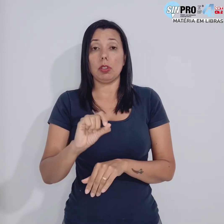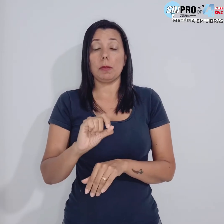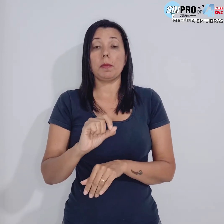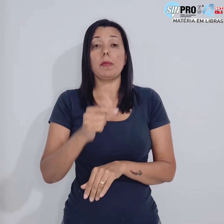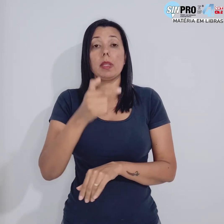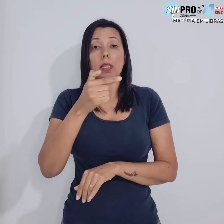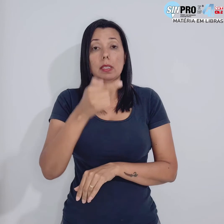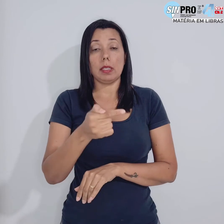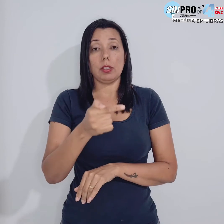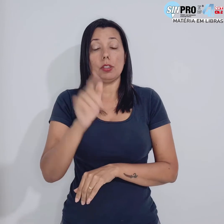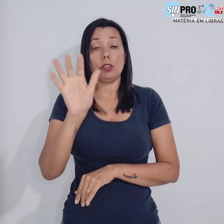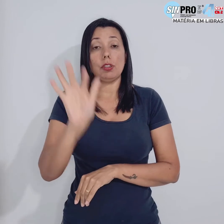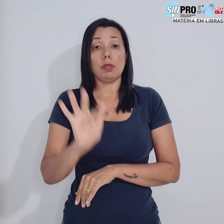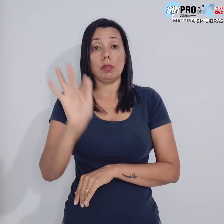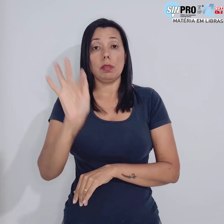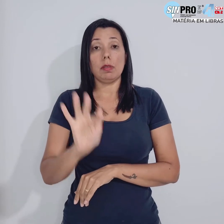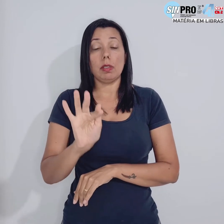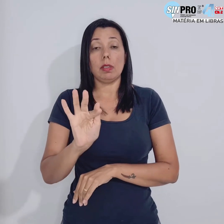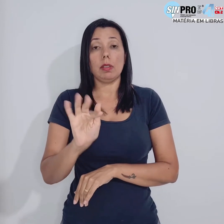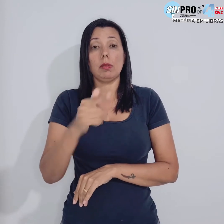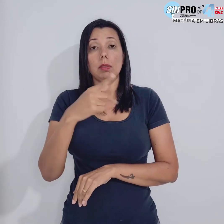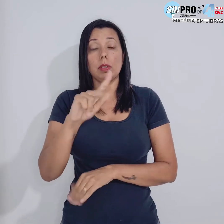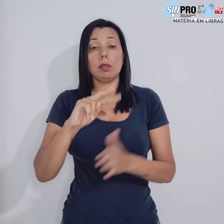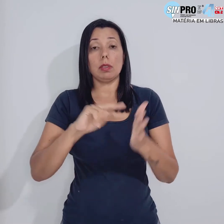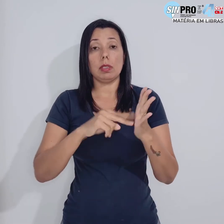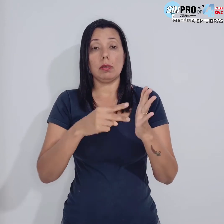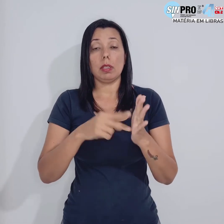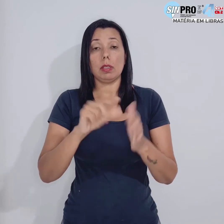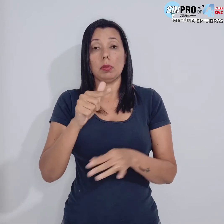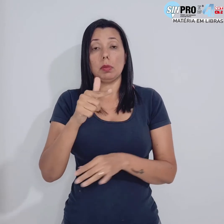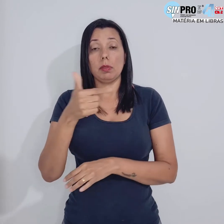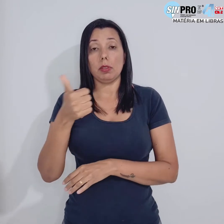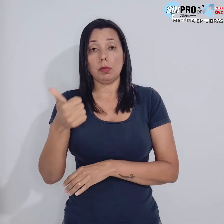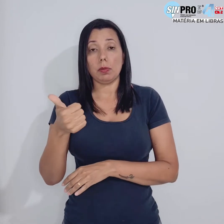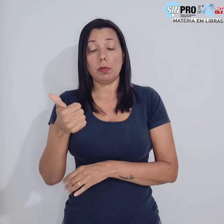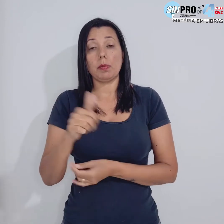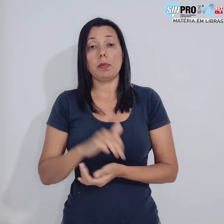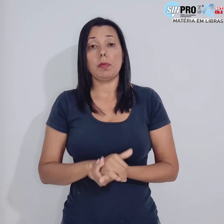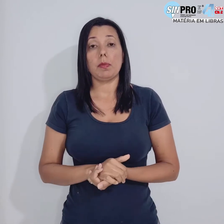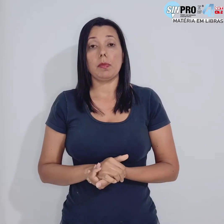16.667 focos. O número é mais que o triplo do balanço de 2019,